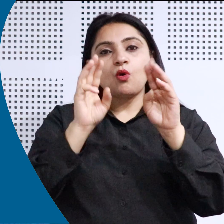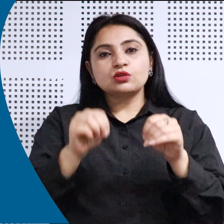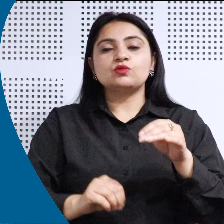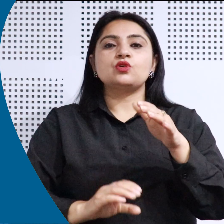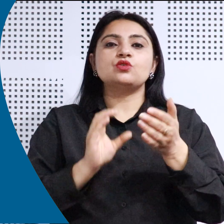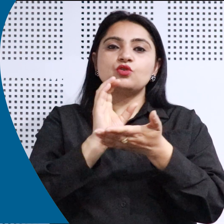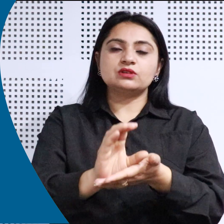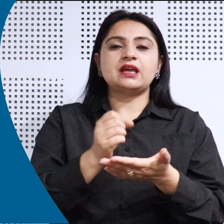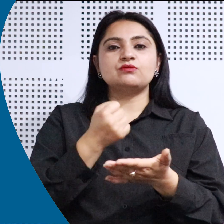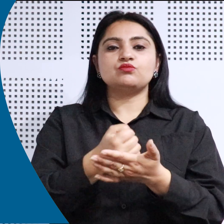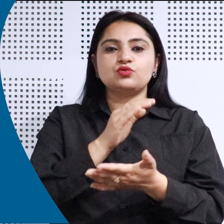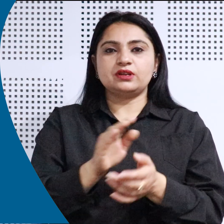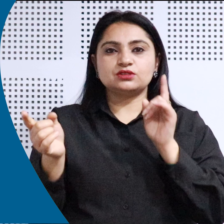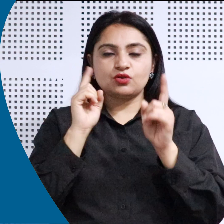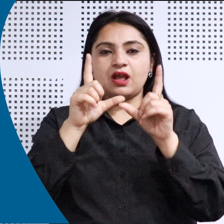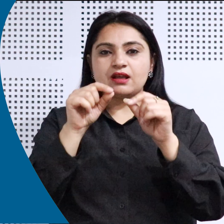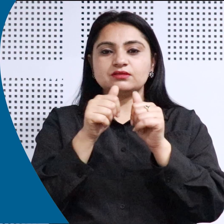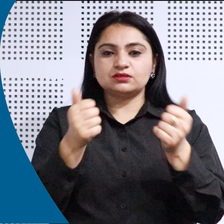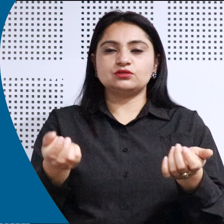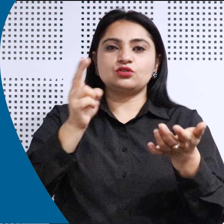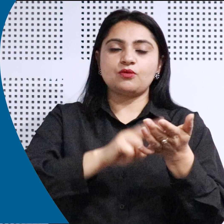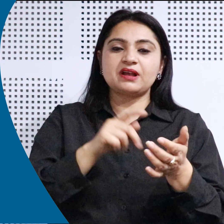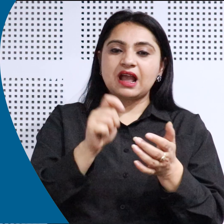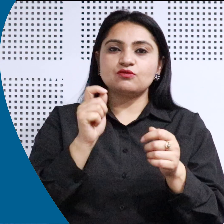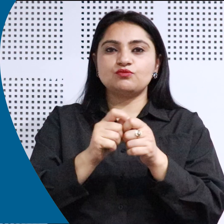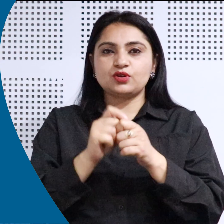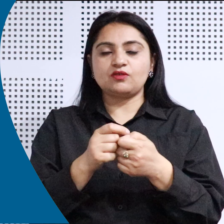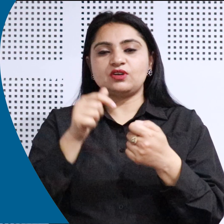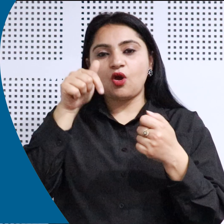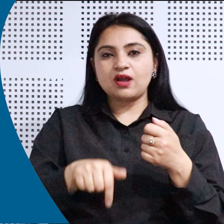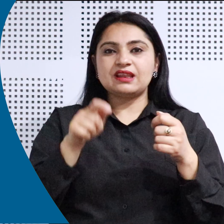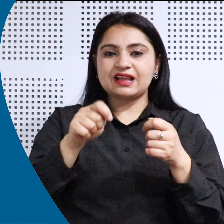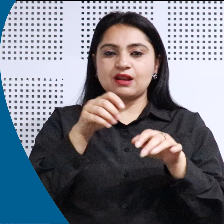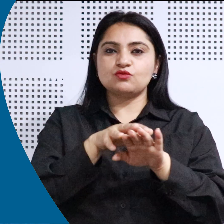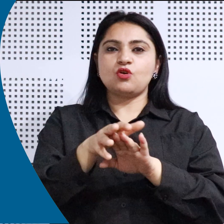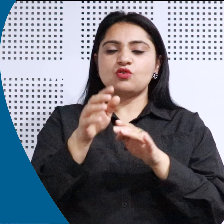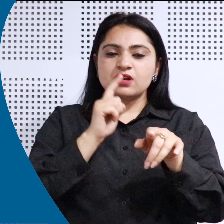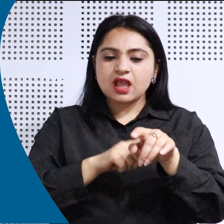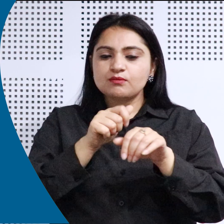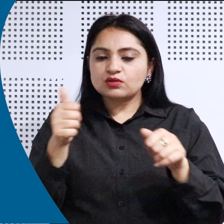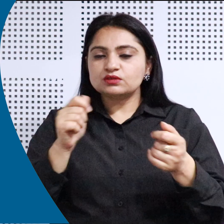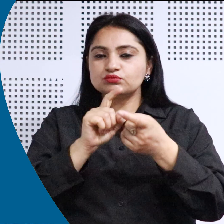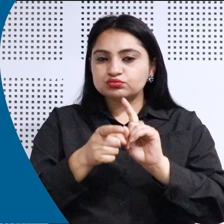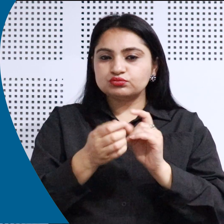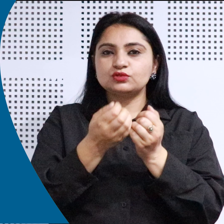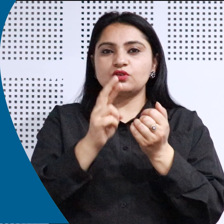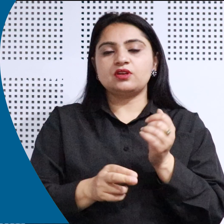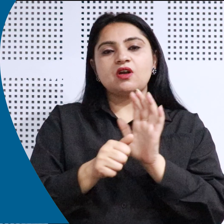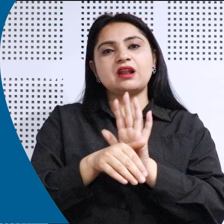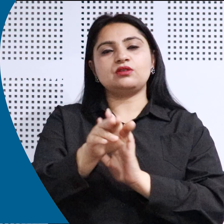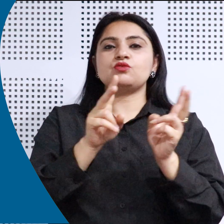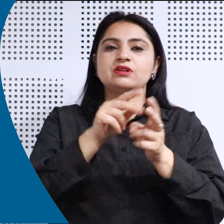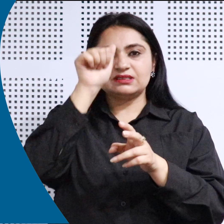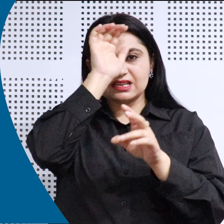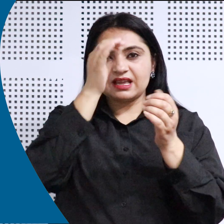गर्छन्। नगरपालिकाले आवश्यकता अनुसार थप कानुन तर्जुमा र विद्यमान कानुनहरूको समय सापेक्ष संशोधन गर्दै अगाडि बढिरहेको कुरा म